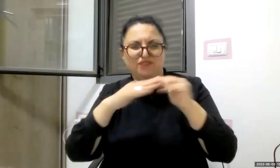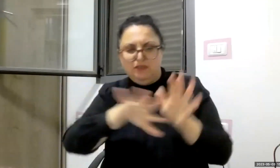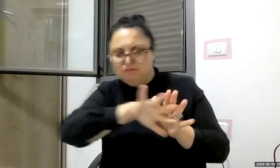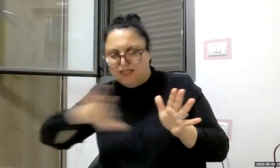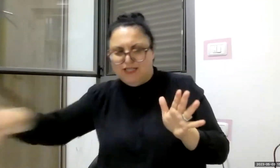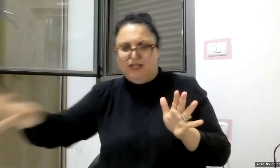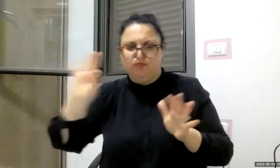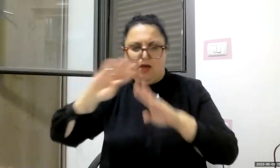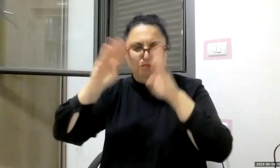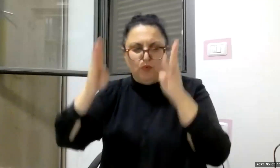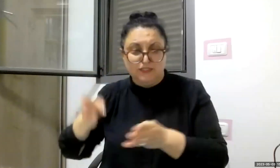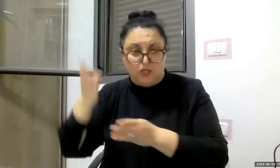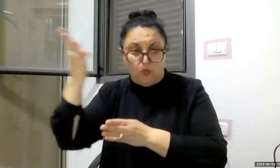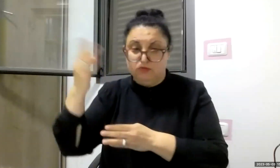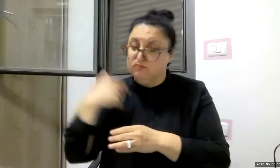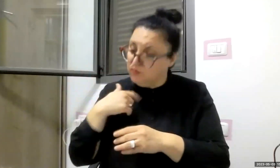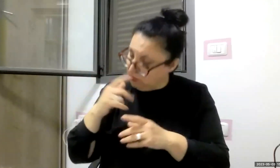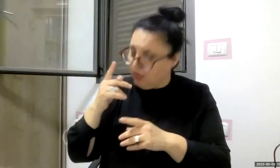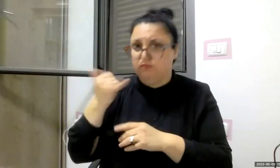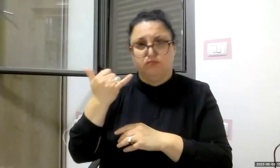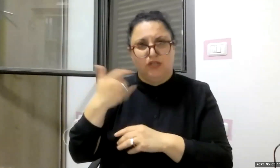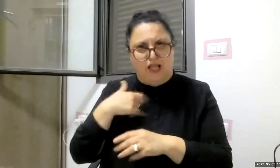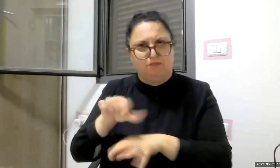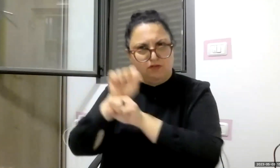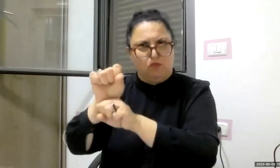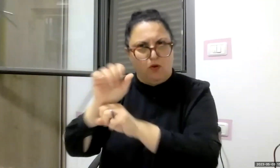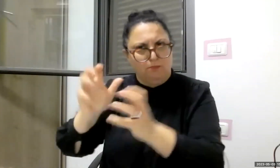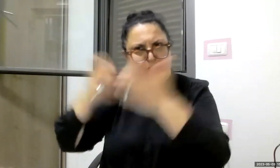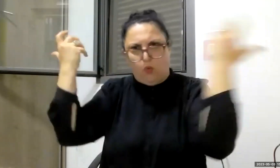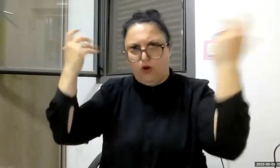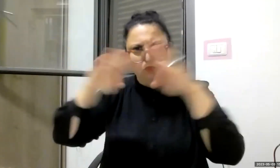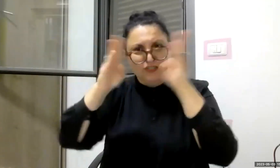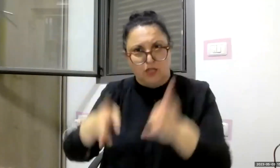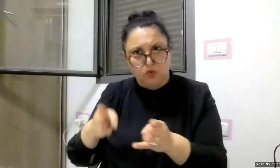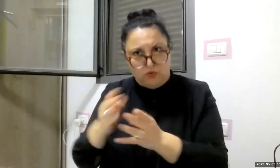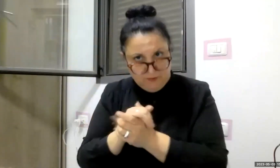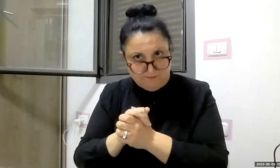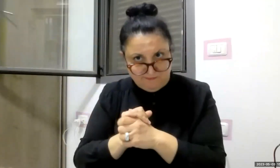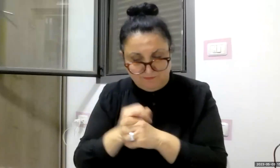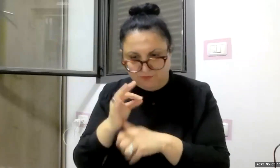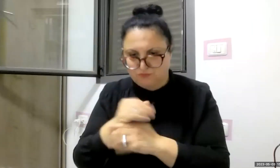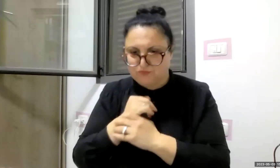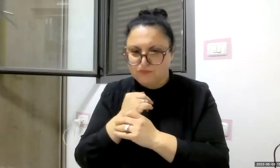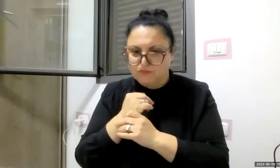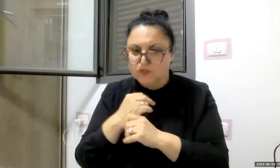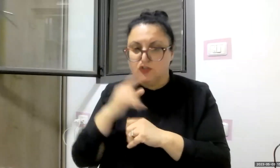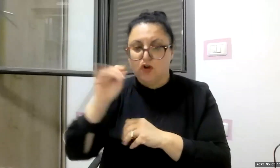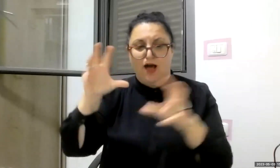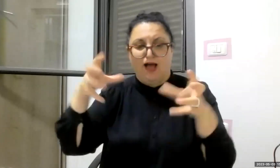לפרק את המבנים של המוסדות הקיימים ואני כן אתמוך וכן להשיג